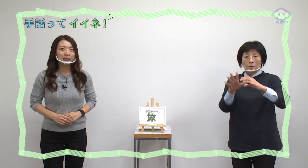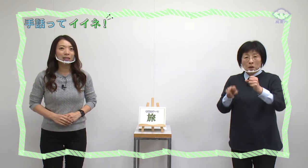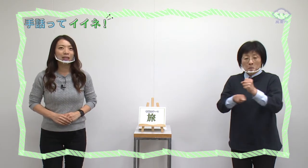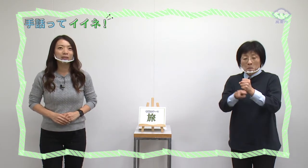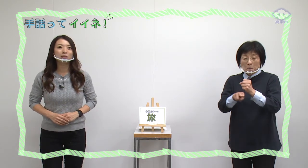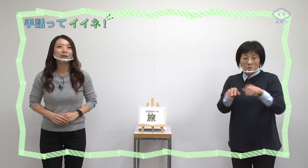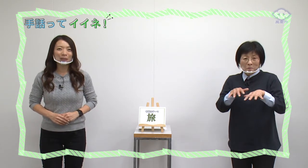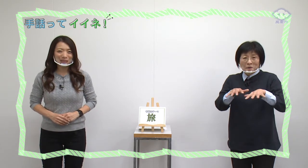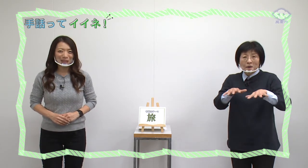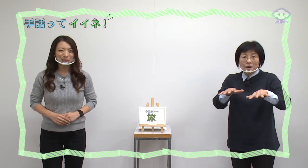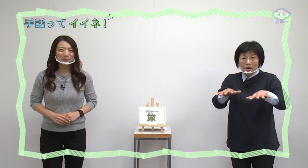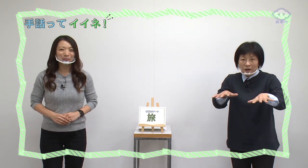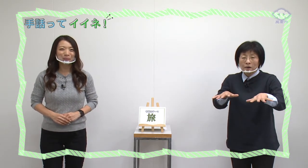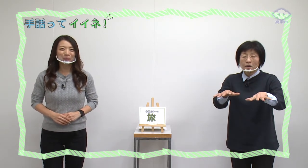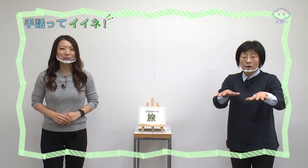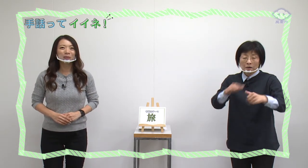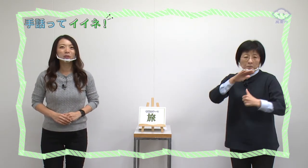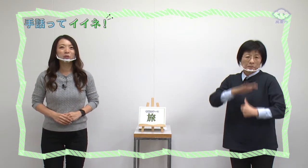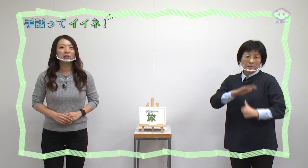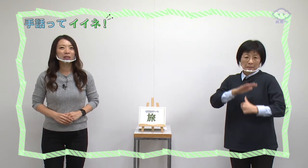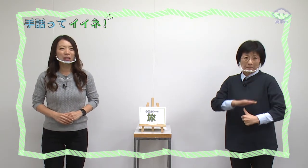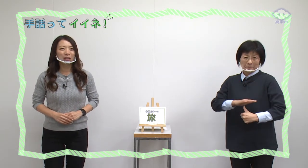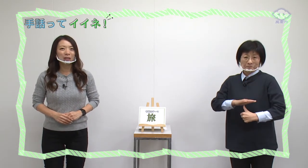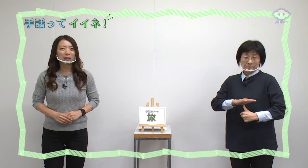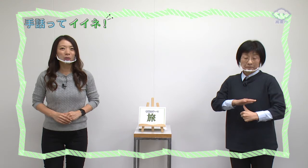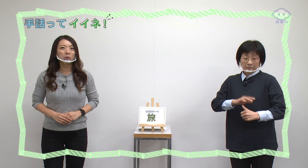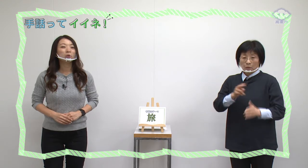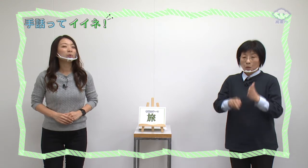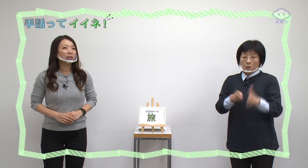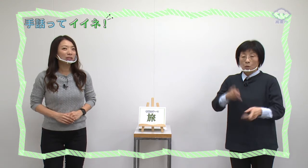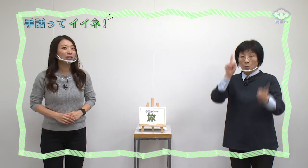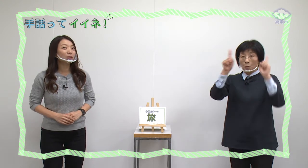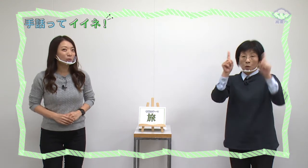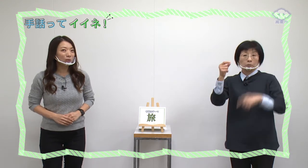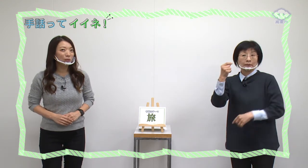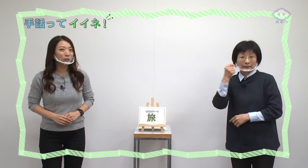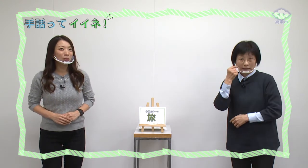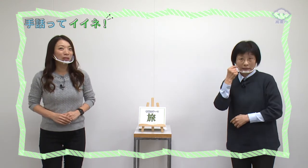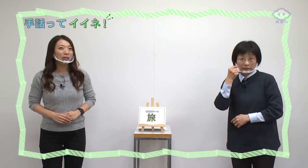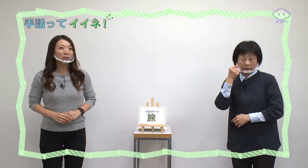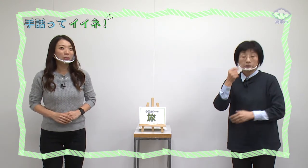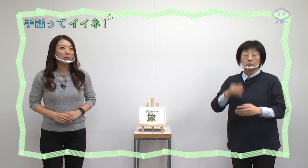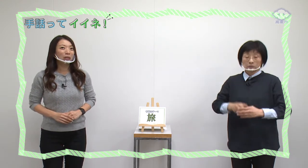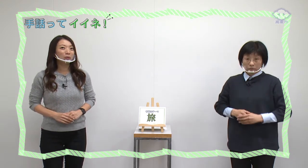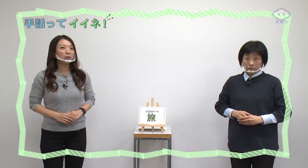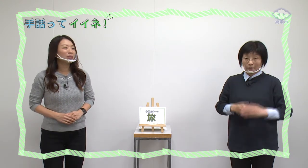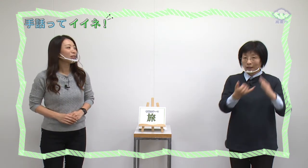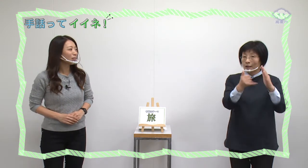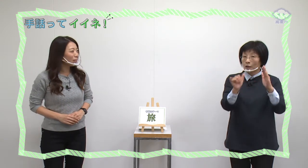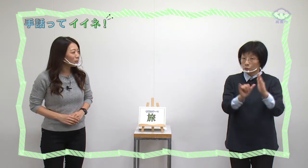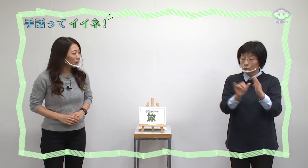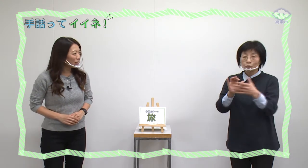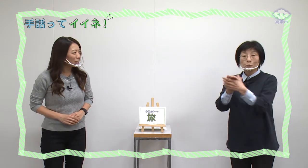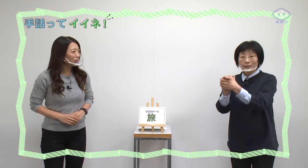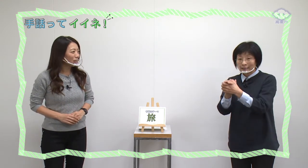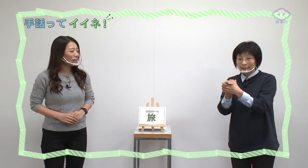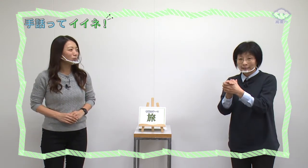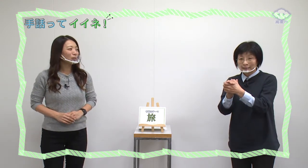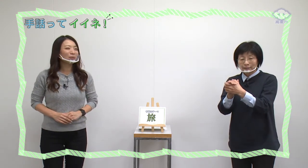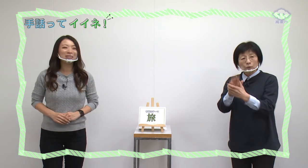期が続きました。そんな中こうお友達や家族などと今度はあそこに行きたいねとかね、ああいう旅した